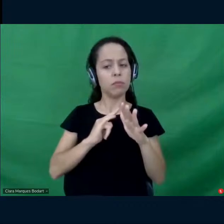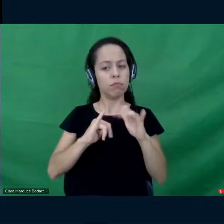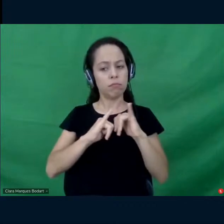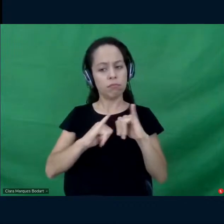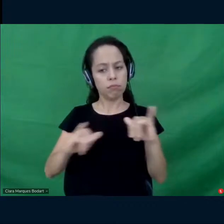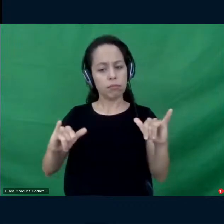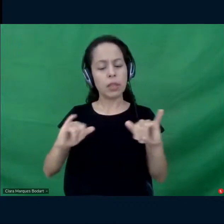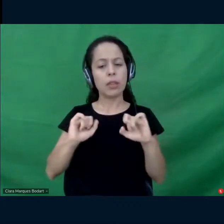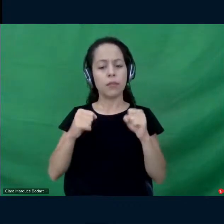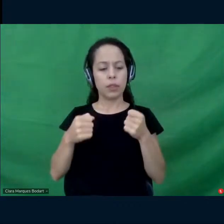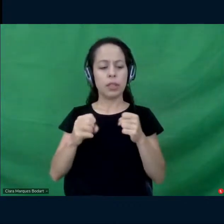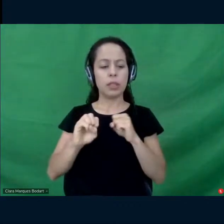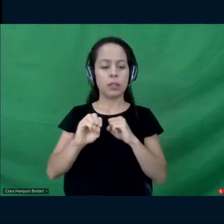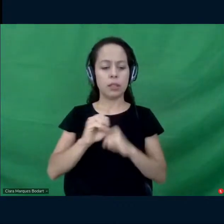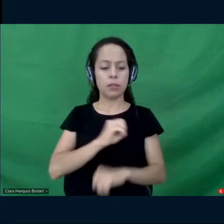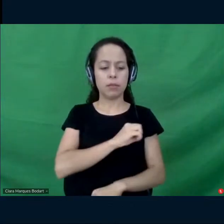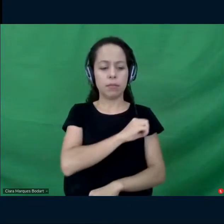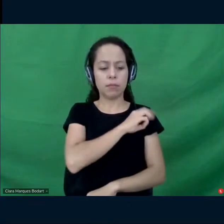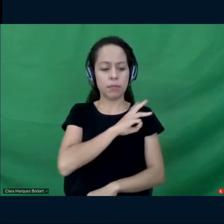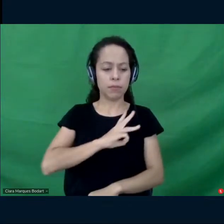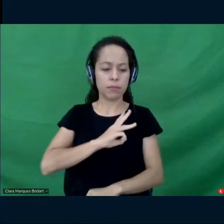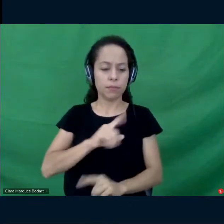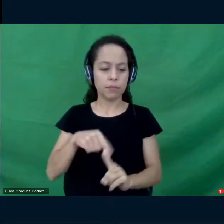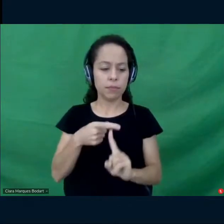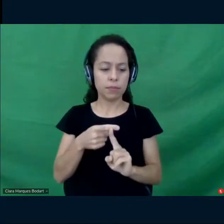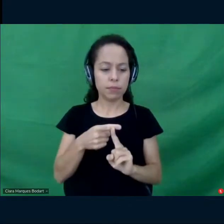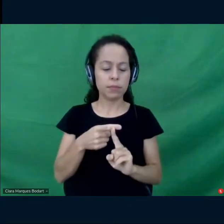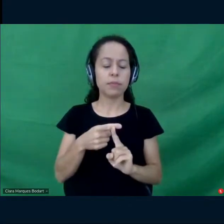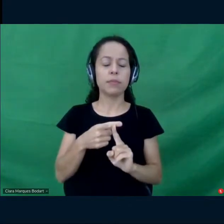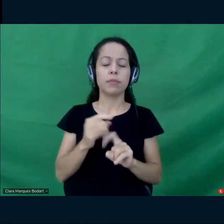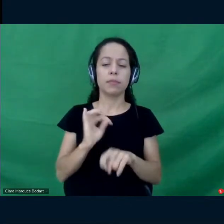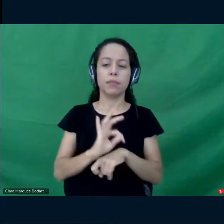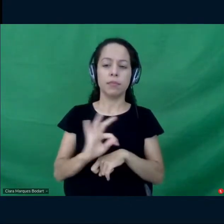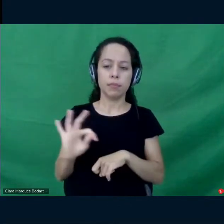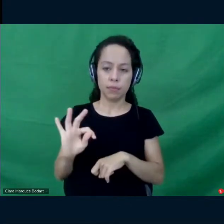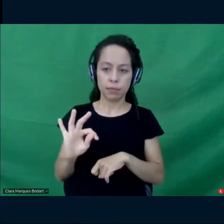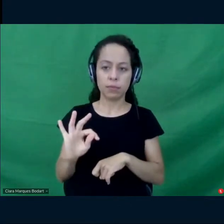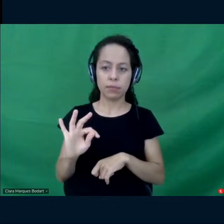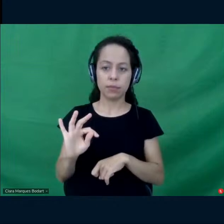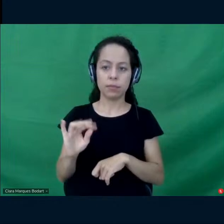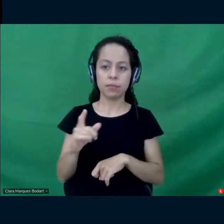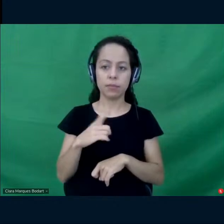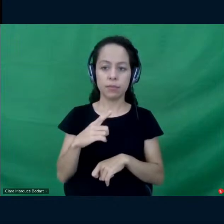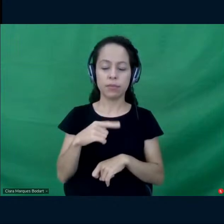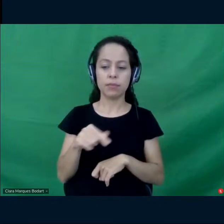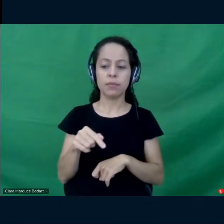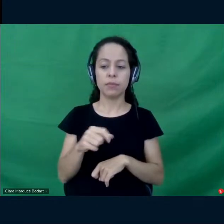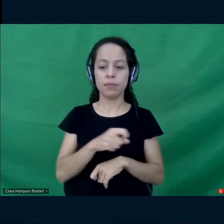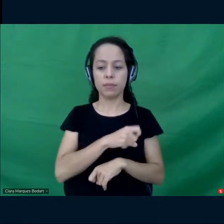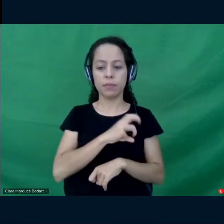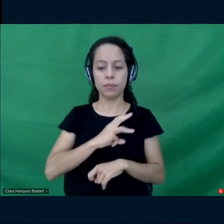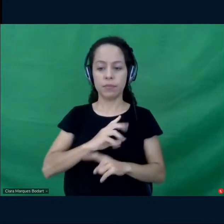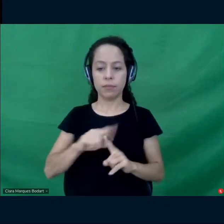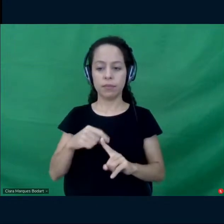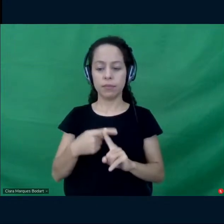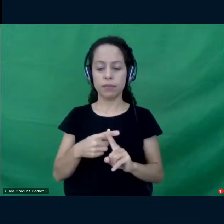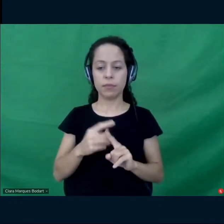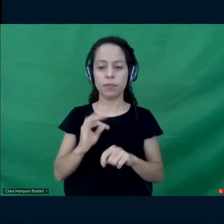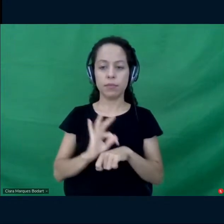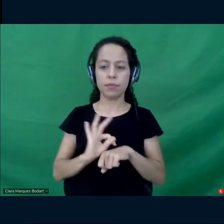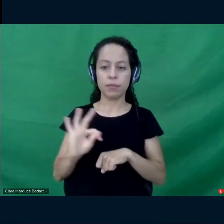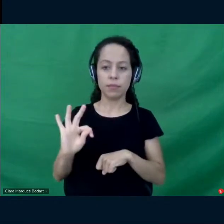ensino médio integrado e não vão abrir mão, né, da concepção de ensino médio integrado e que,